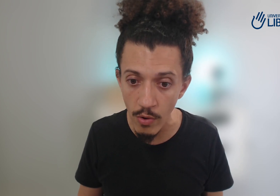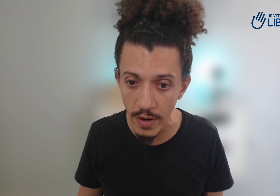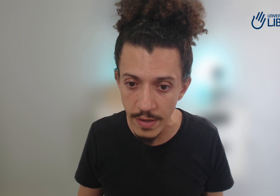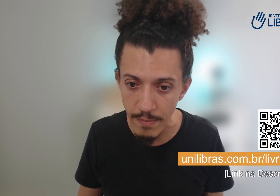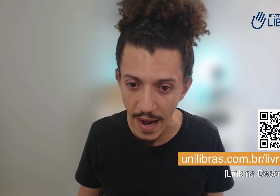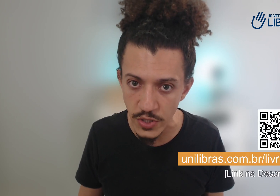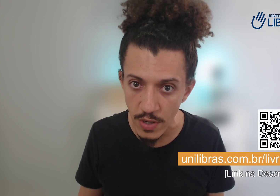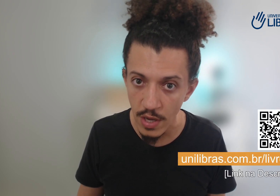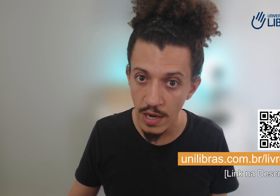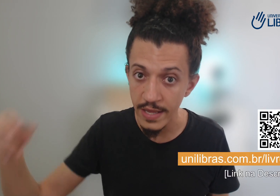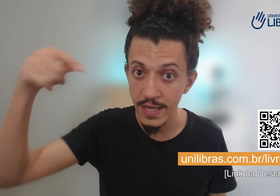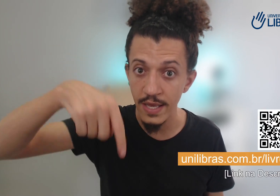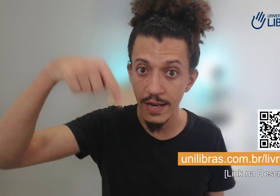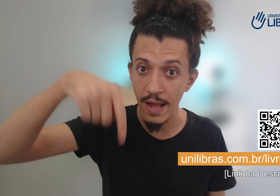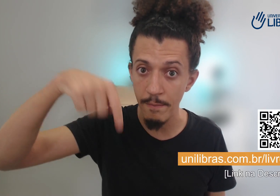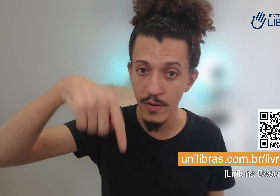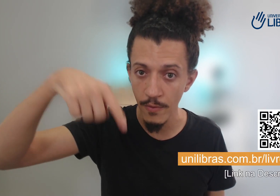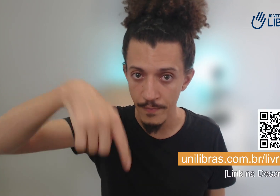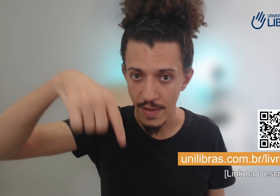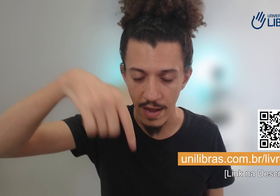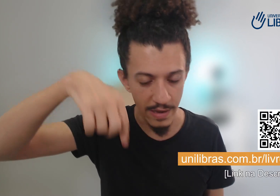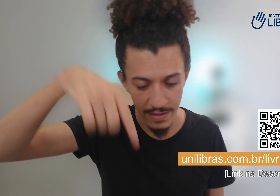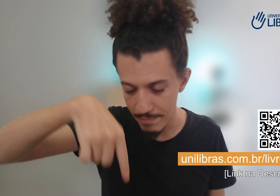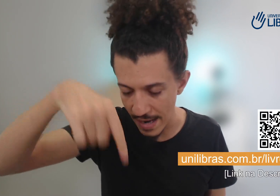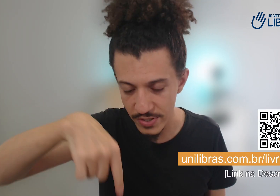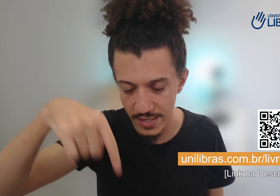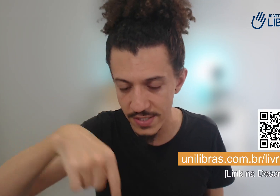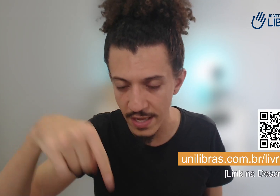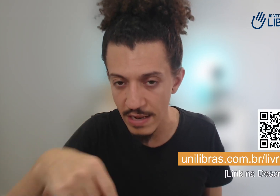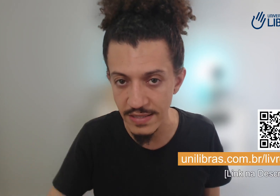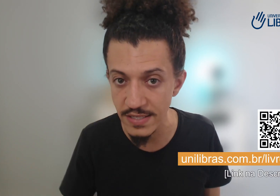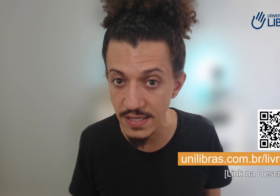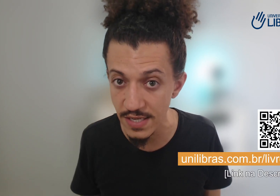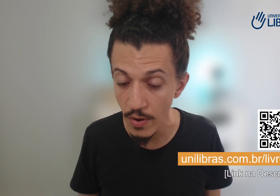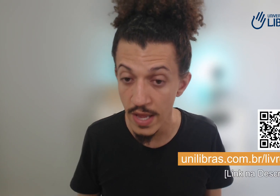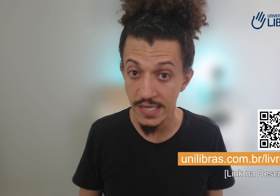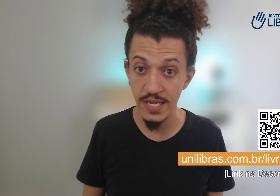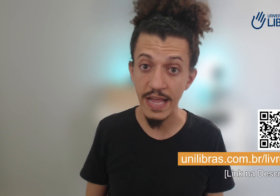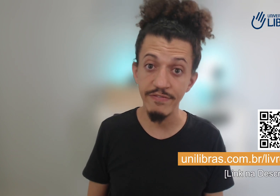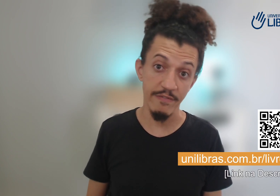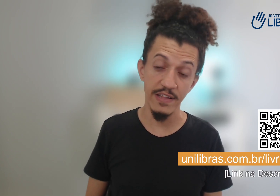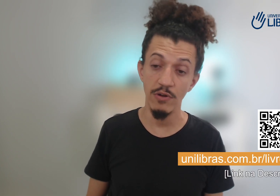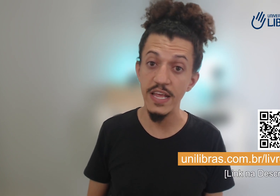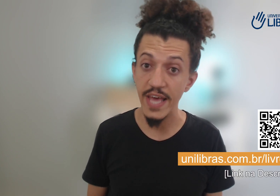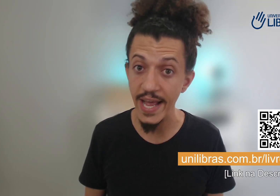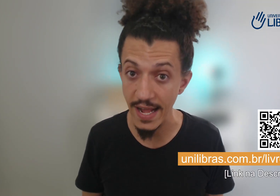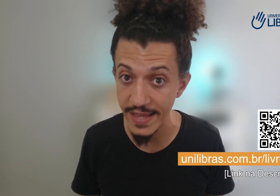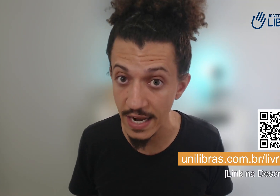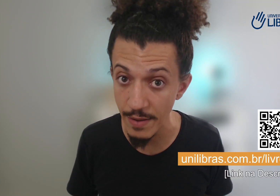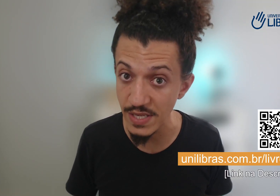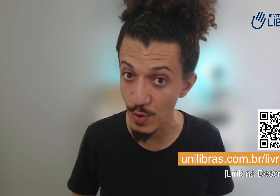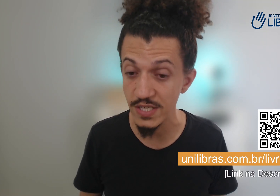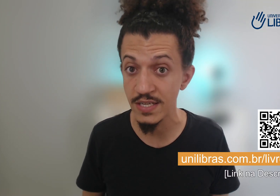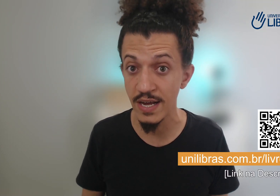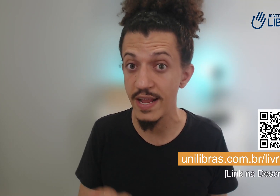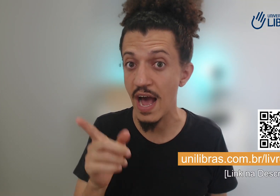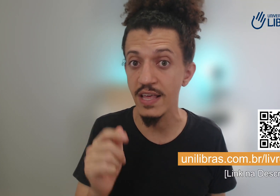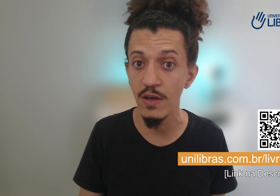aqui embaixo, link aqui na bio, aqui embaixo, quer dizer, na descrição. Você deve estar vendo o link aí na tela também, você pode escanear aqui com o